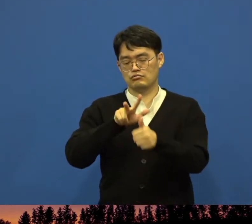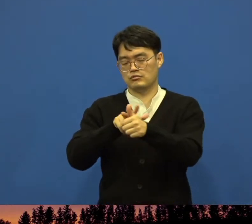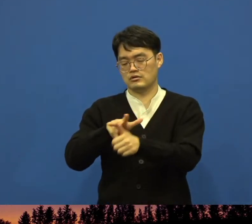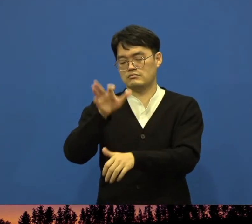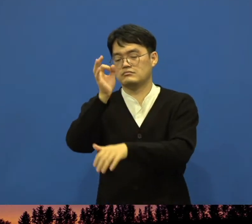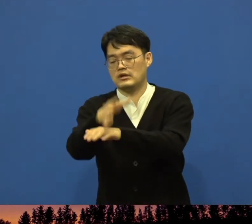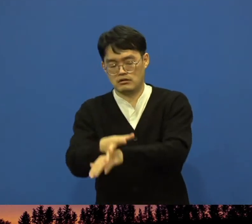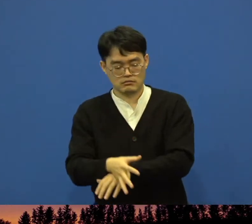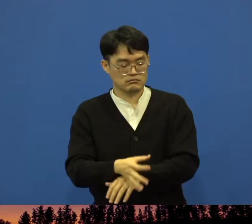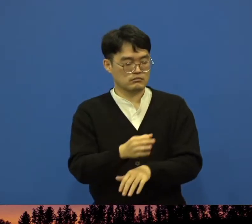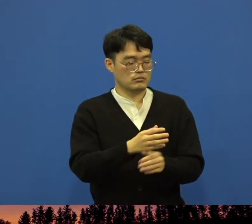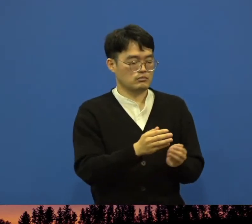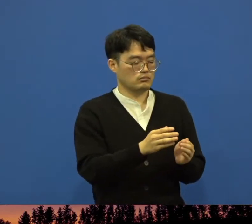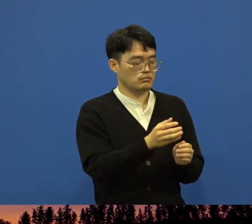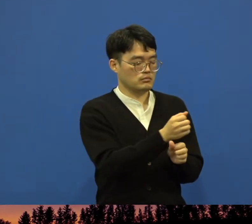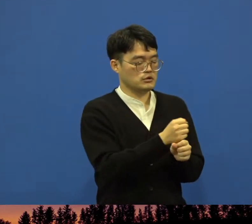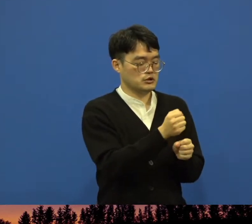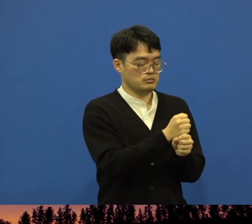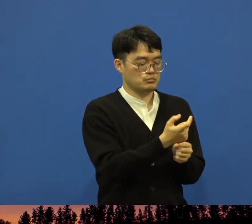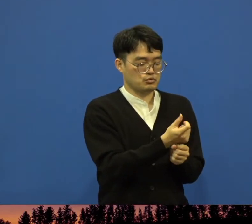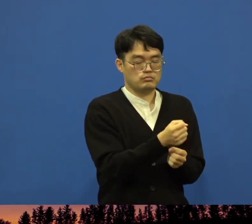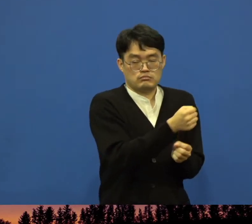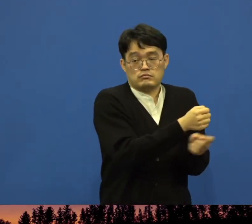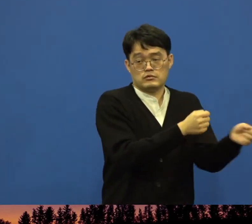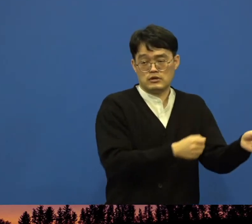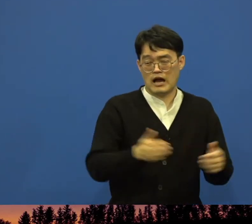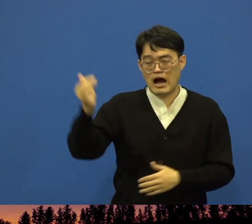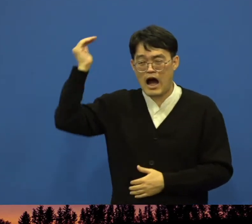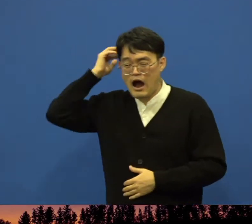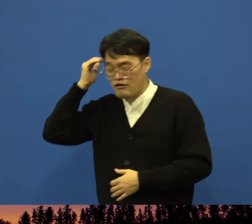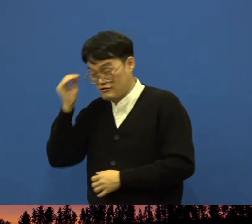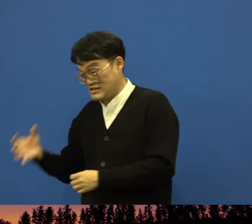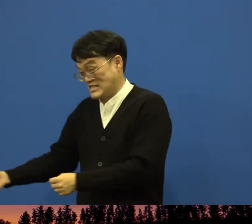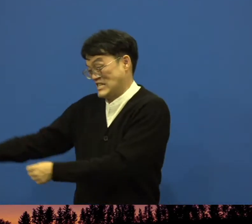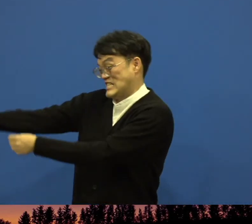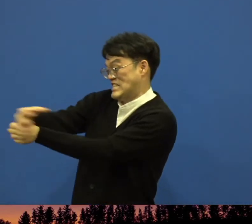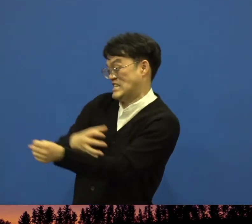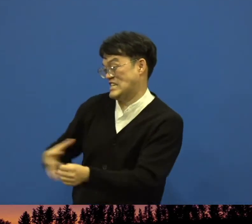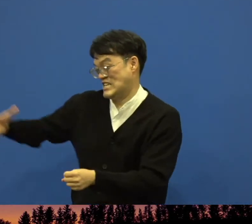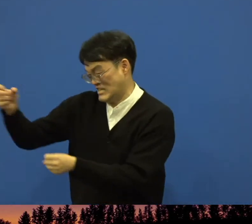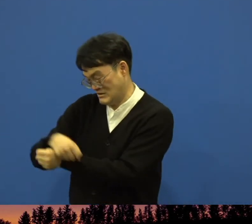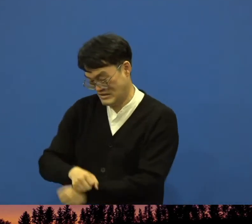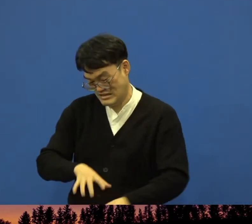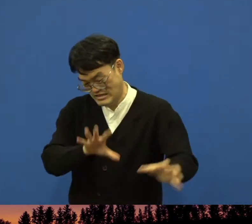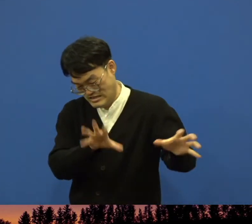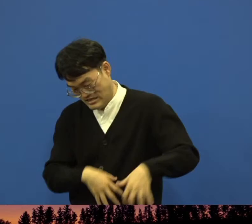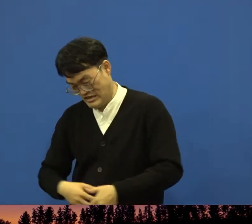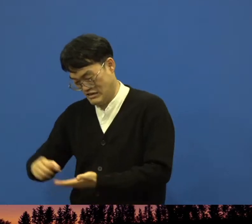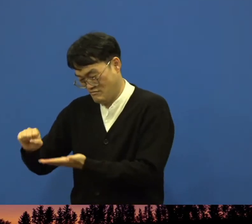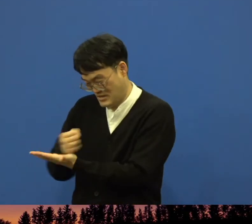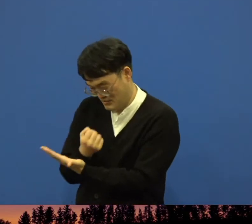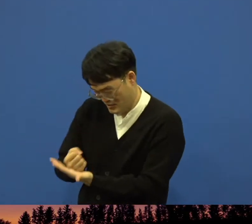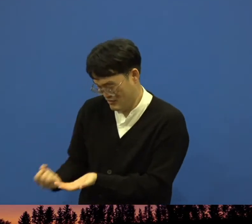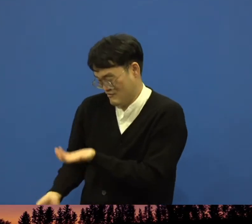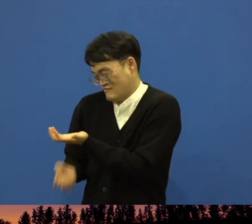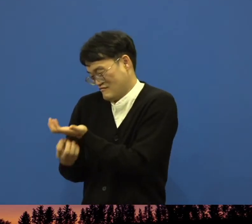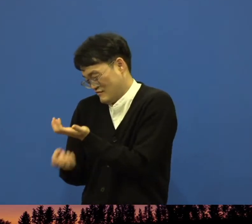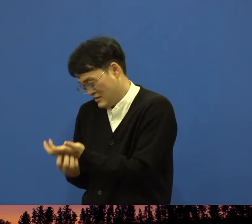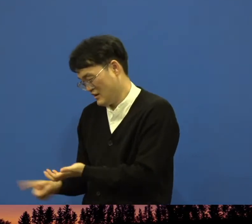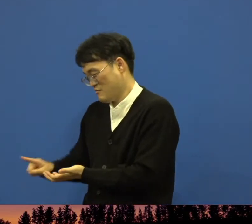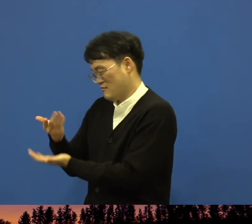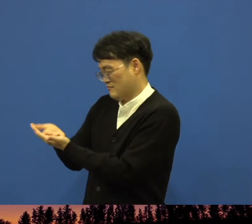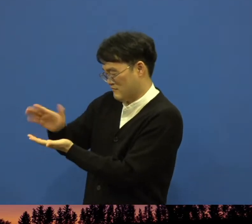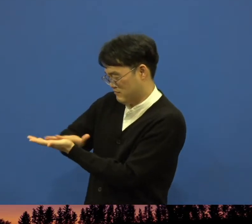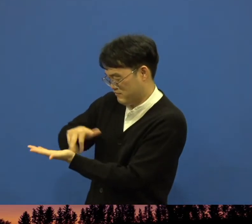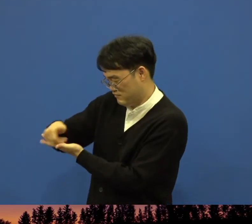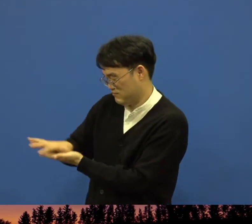돼. 근데 우리 한국 사람들 굽고 삶고 재고 사기고 말리고 비비고